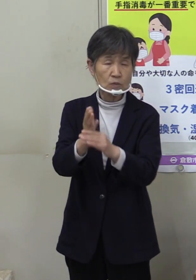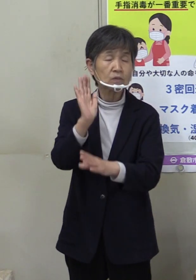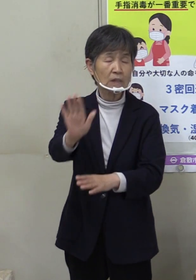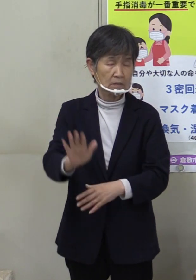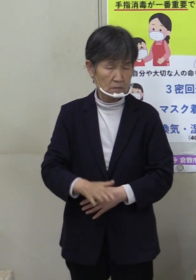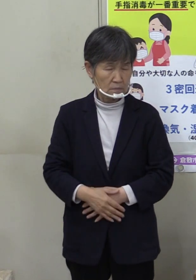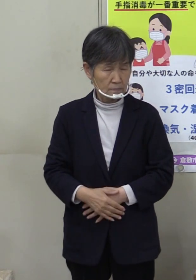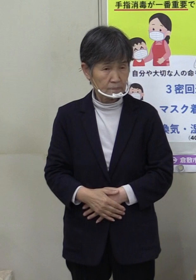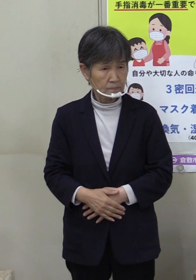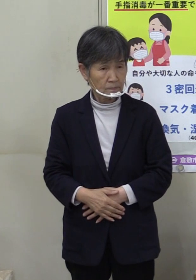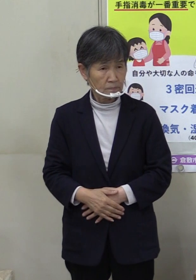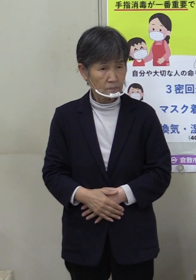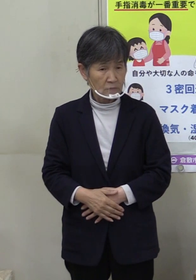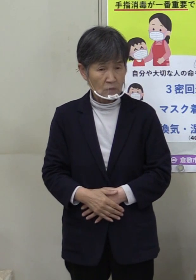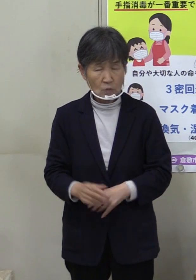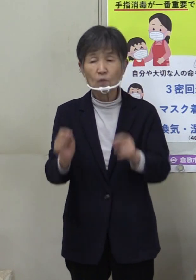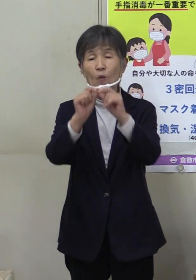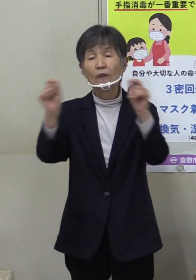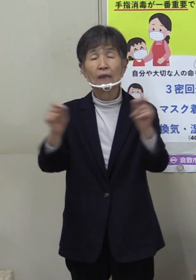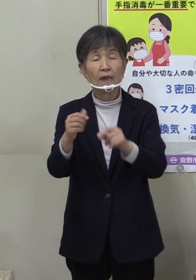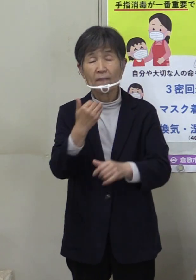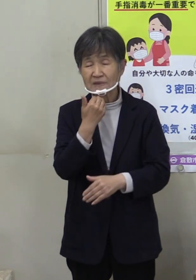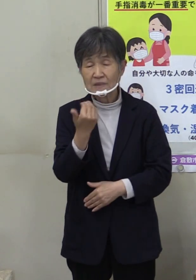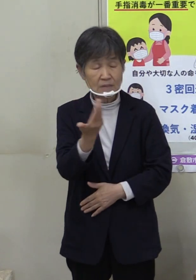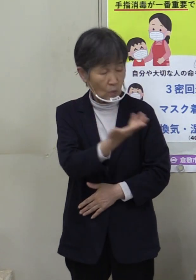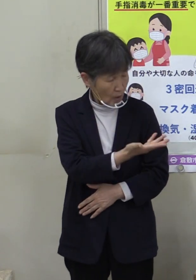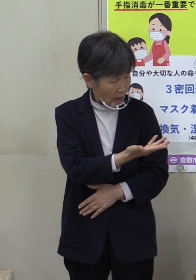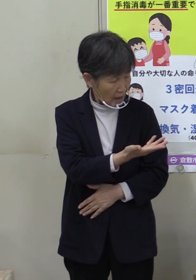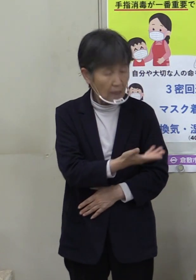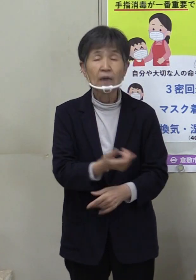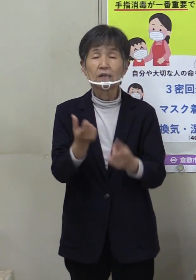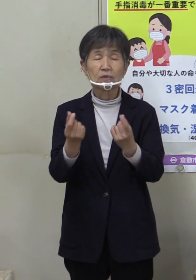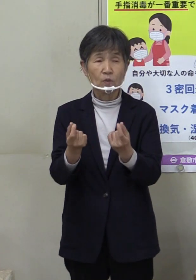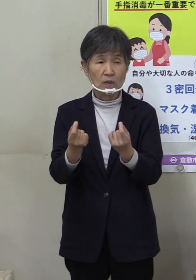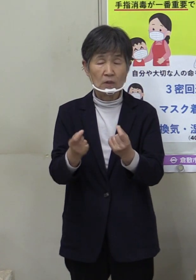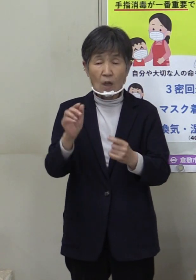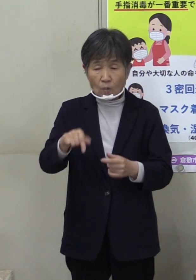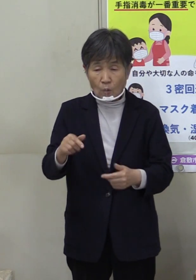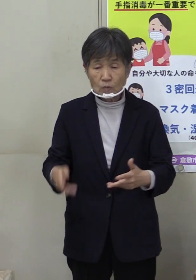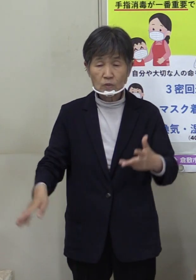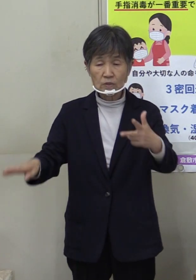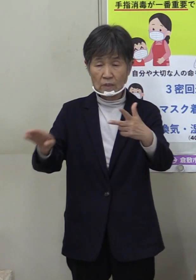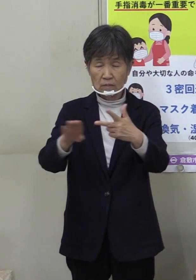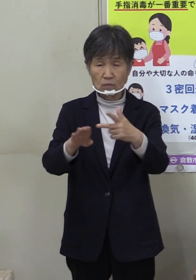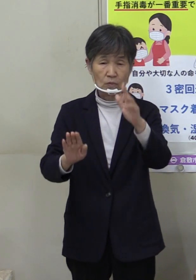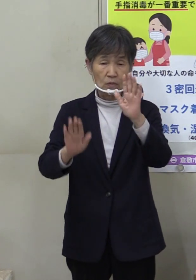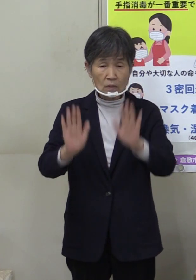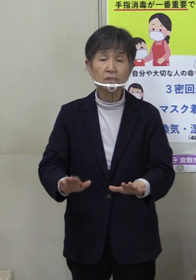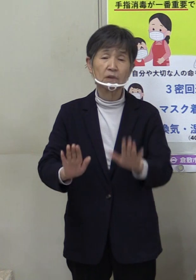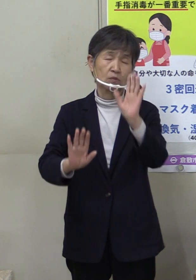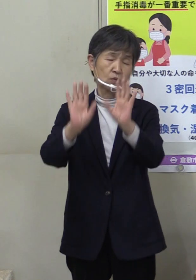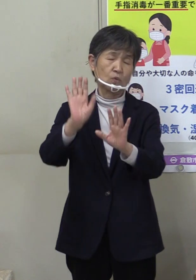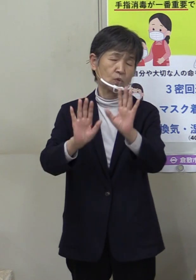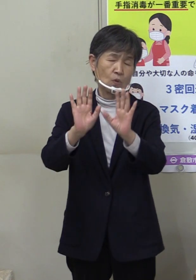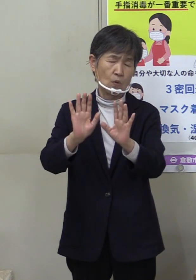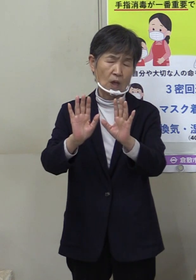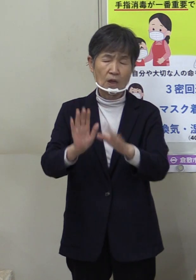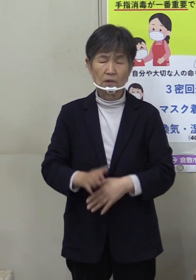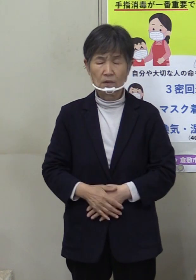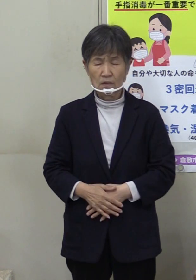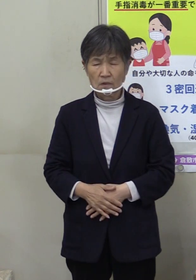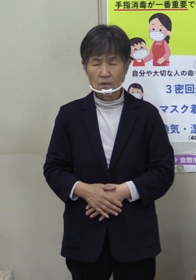。 それは結果待ち。 はい、 ここの、施設の現在の状況というのは 今のところ